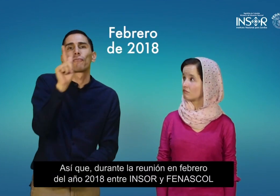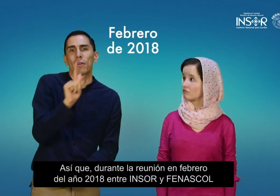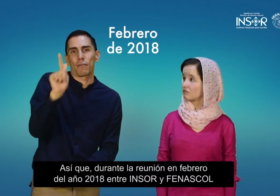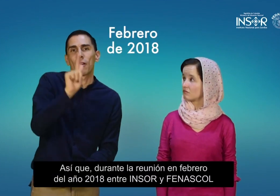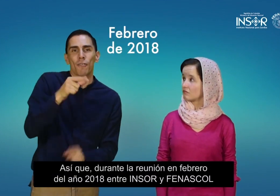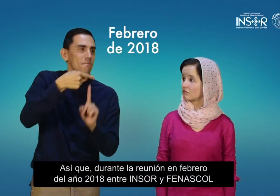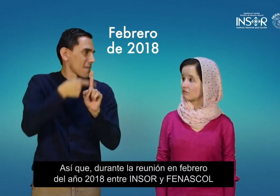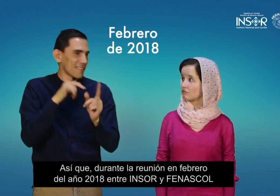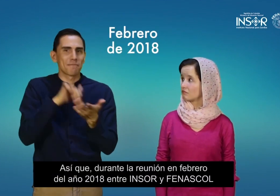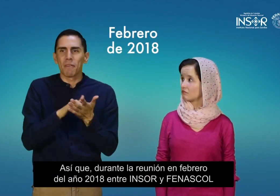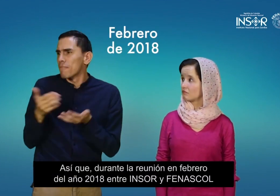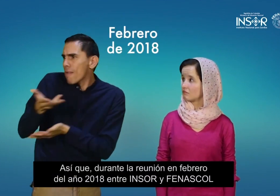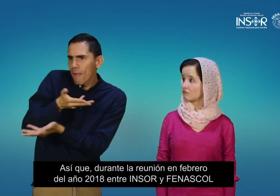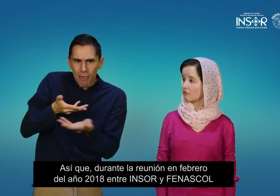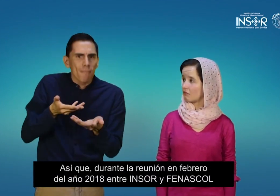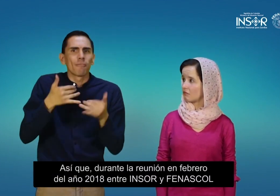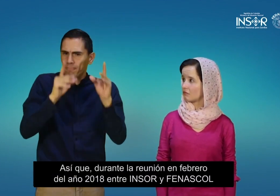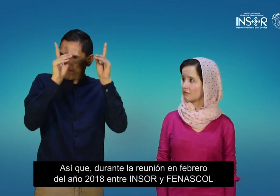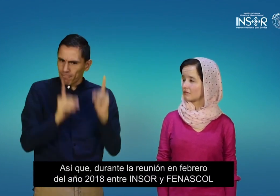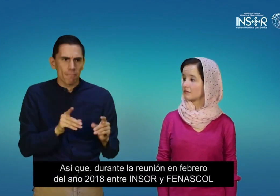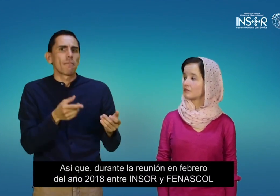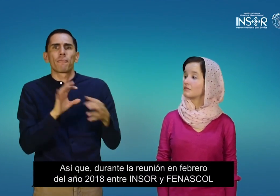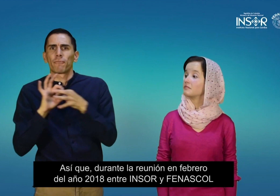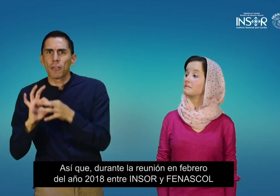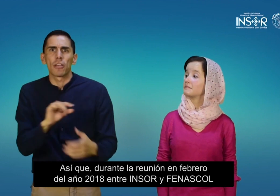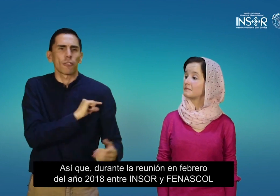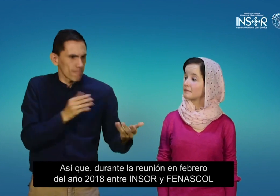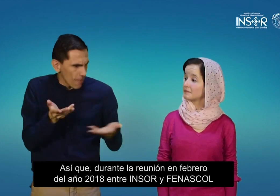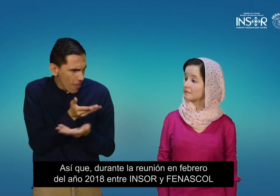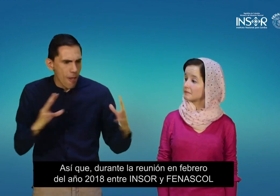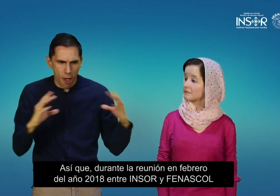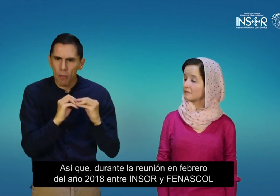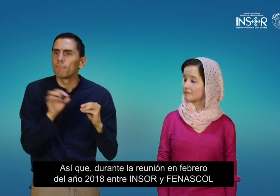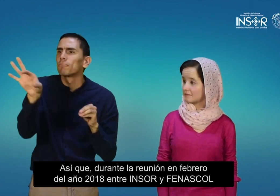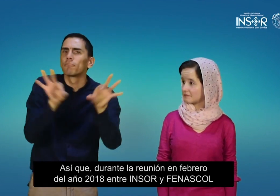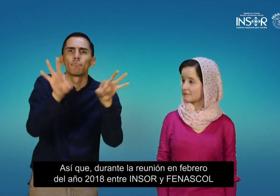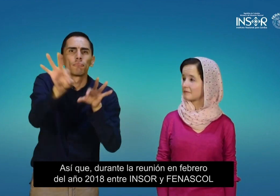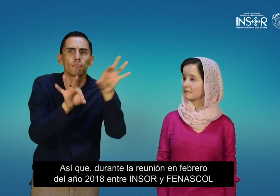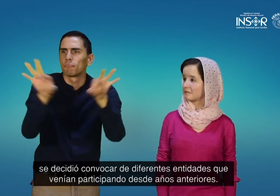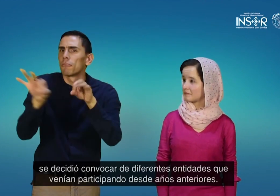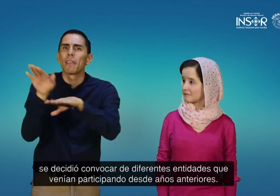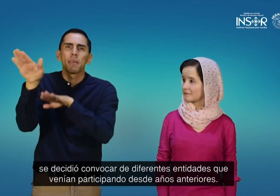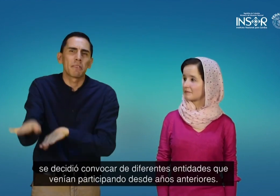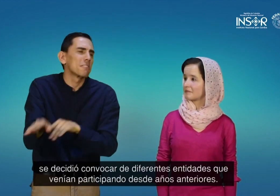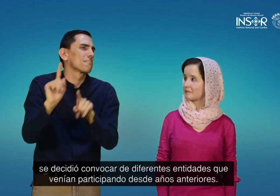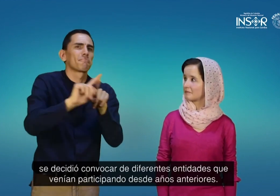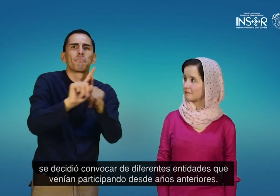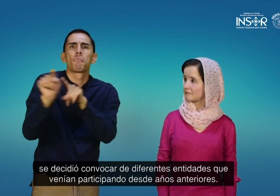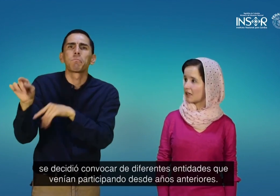Así que durante la reunión en febrero del año 2018 entre INSOR y FENASCOL se decidió convocar